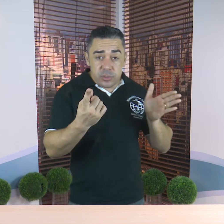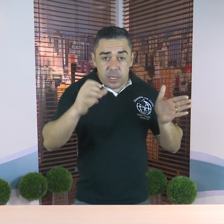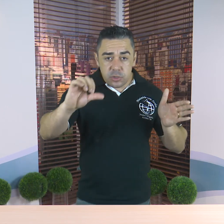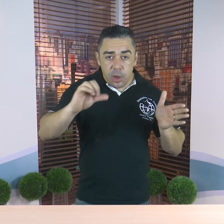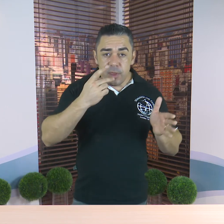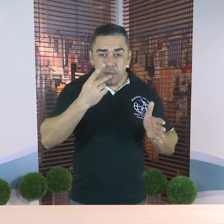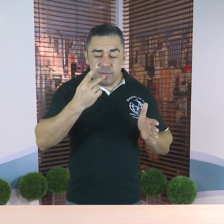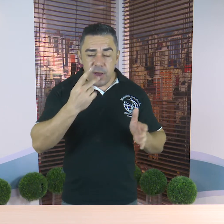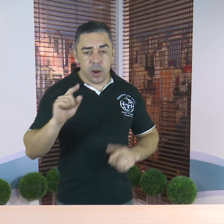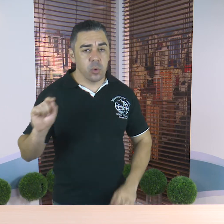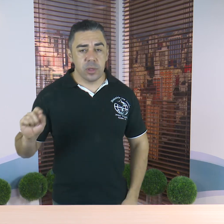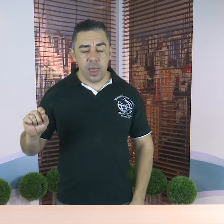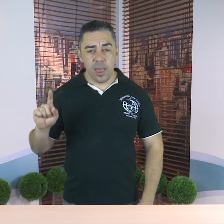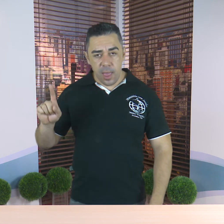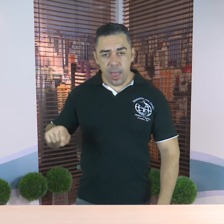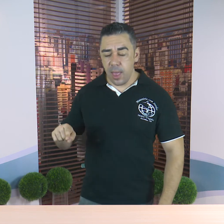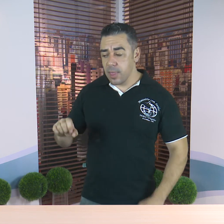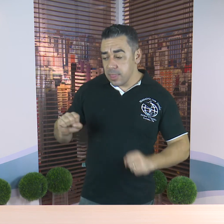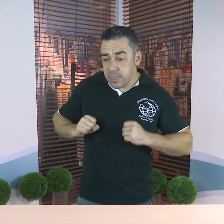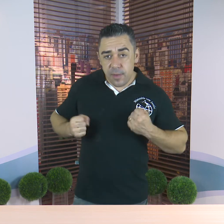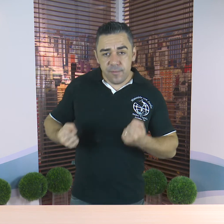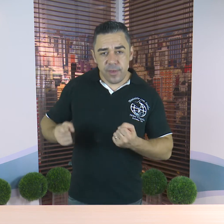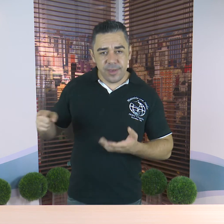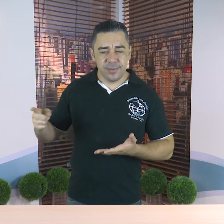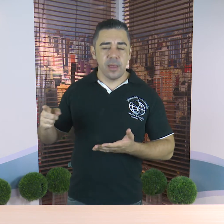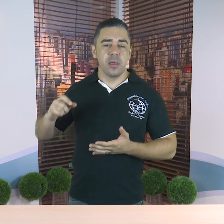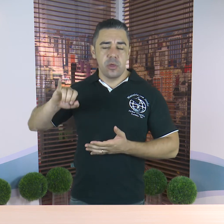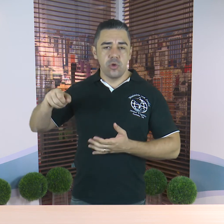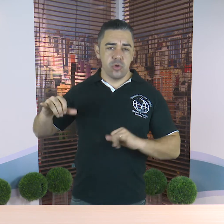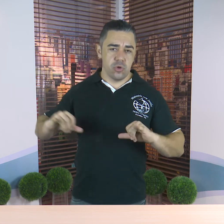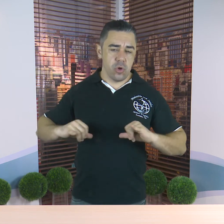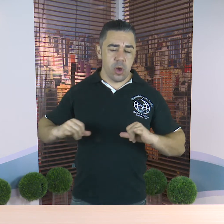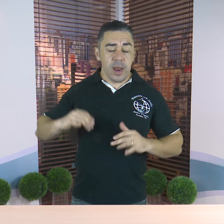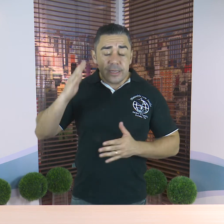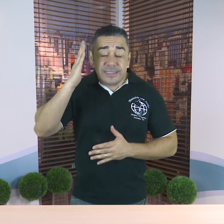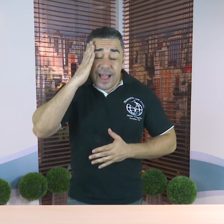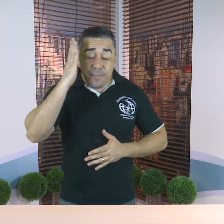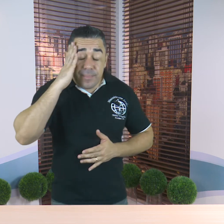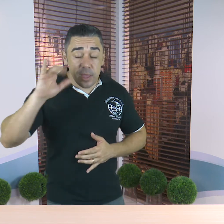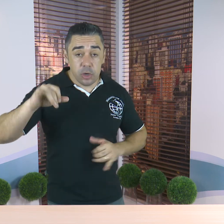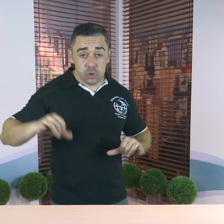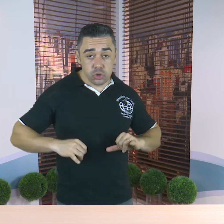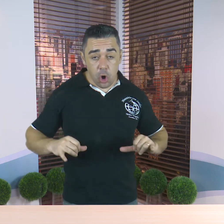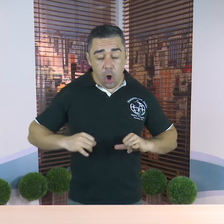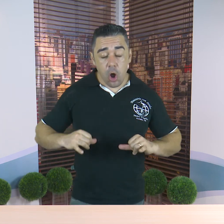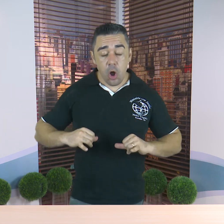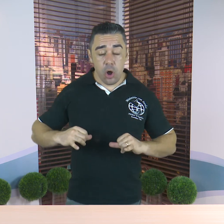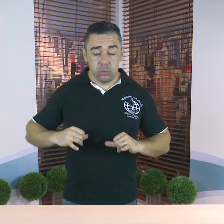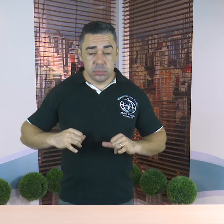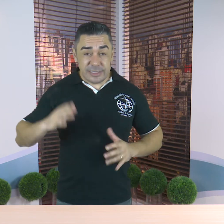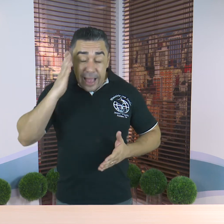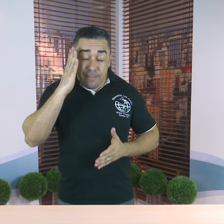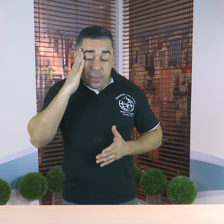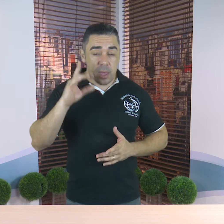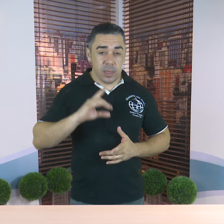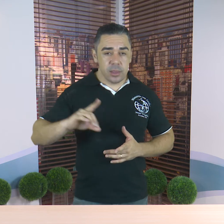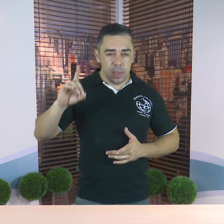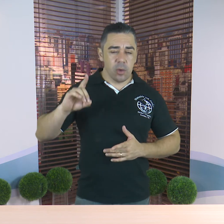defesa de Jó. É inegável que Jó sabia que Deus atuava em um universo moral e que tudo o que aconteceu